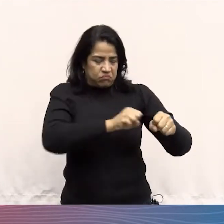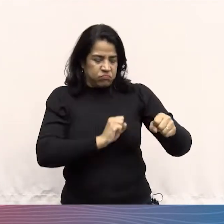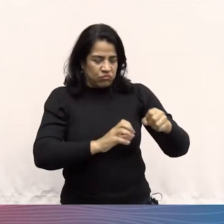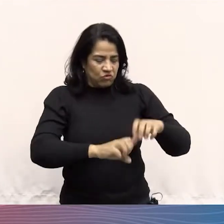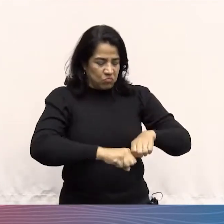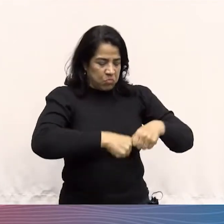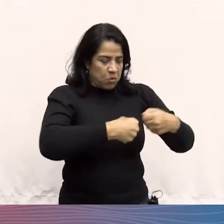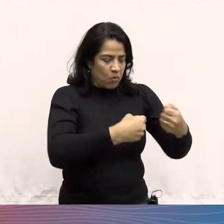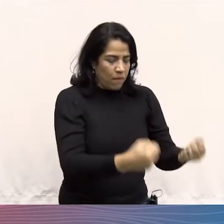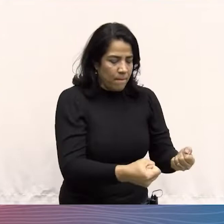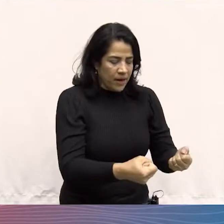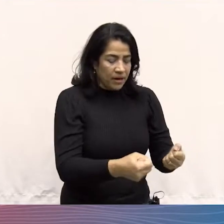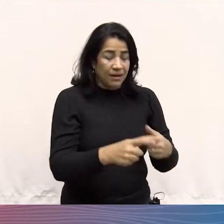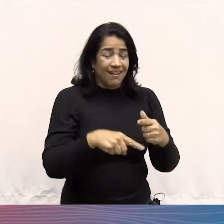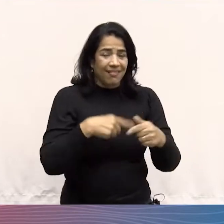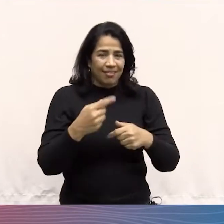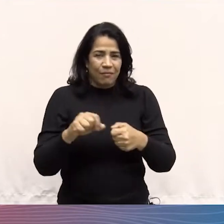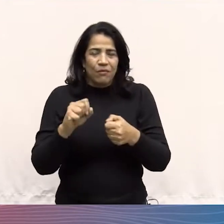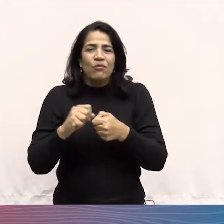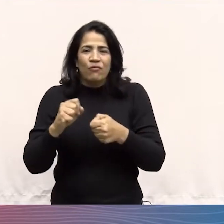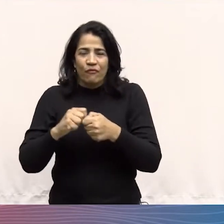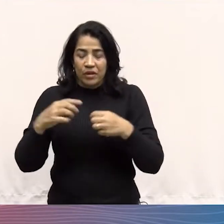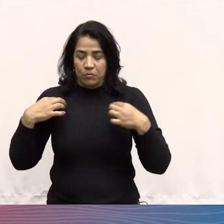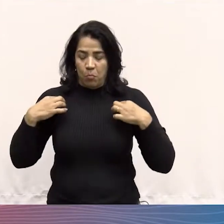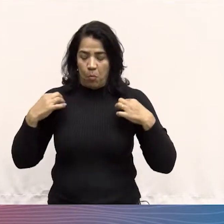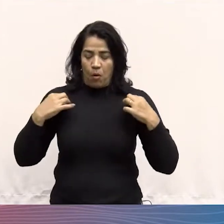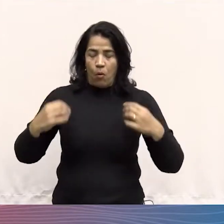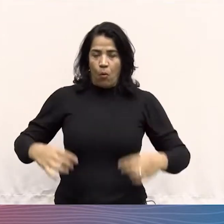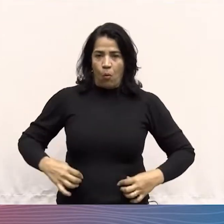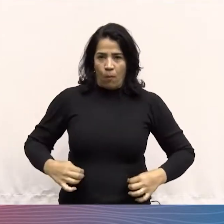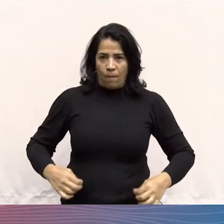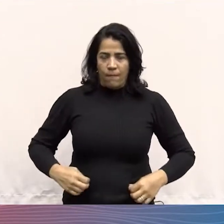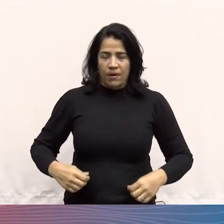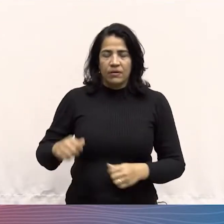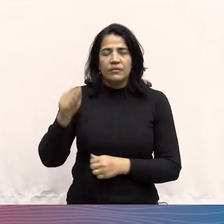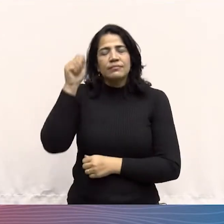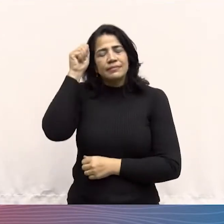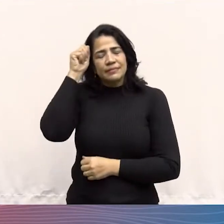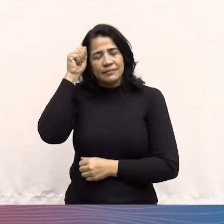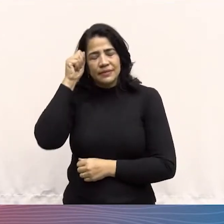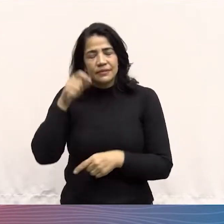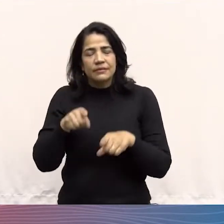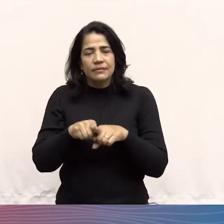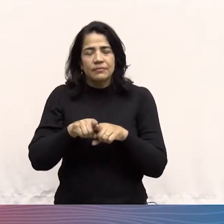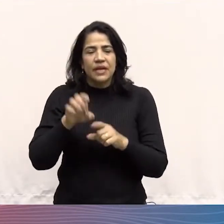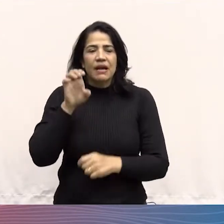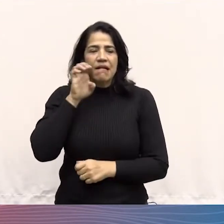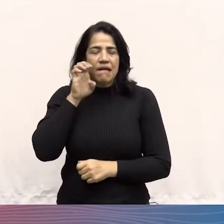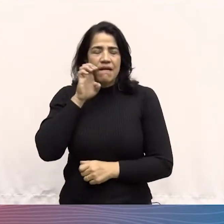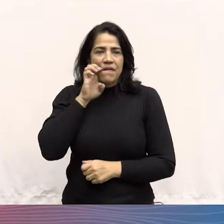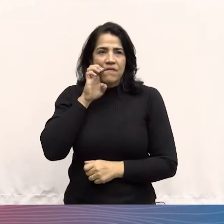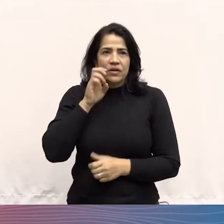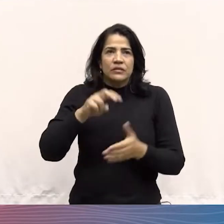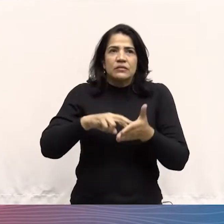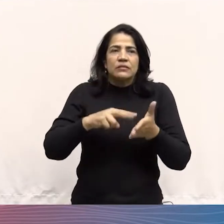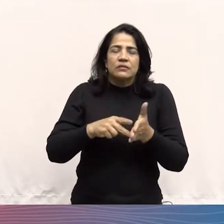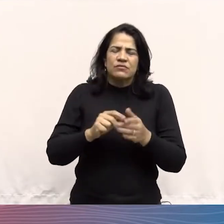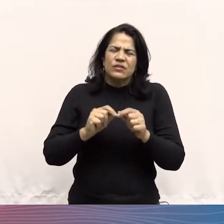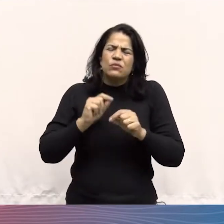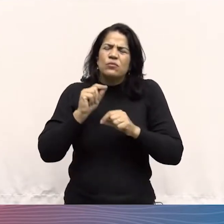que para nos justificar, né, a nossa justiça vem de Cristo. E esse